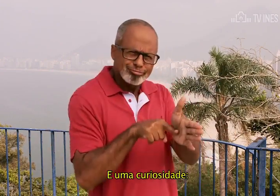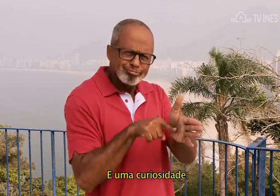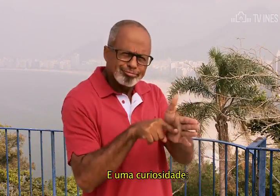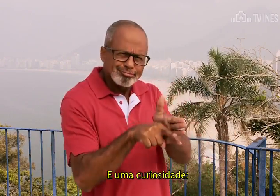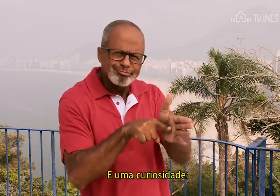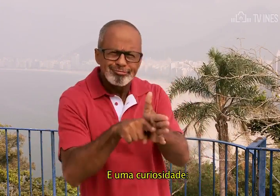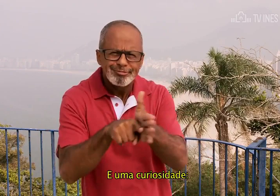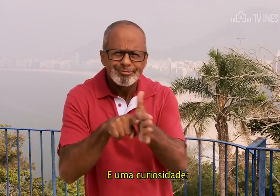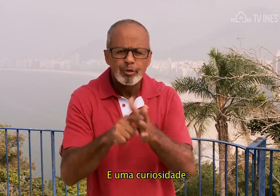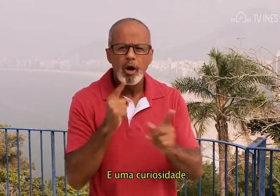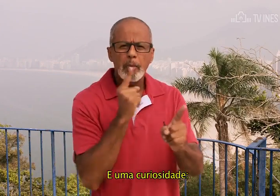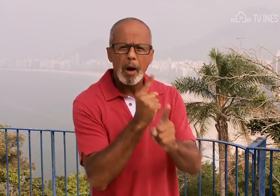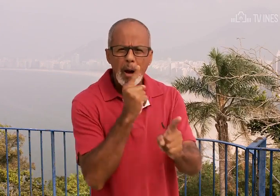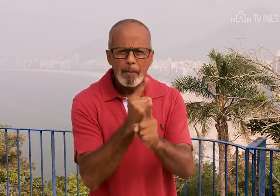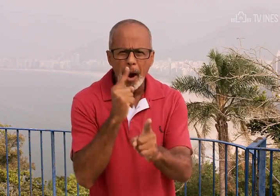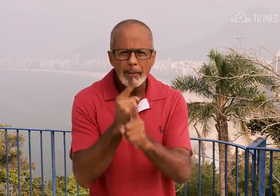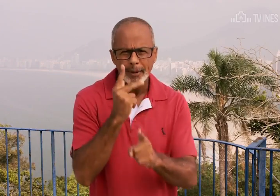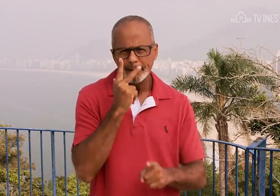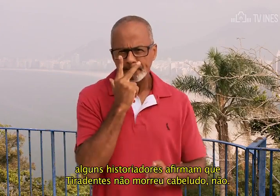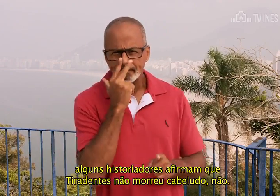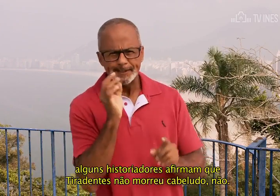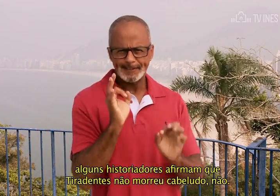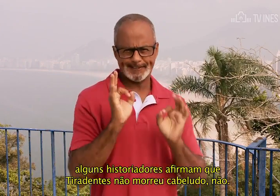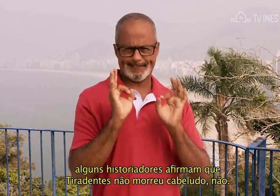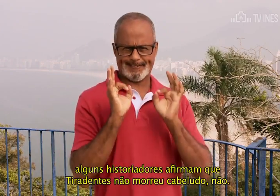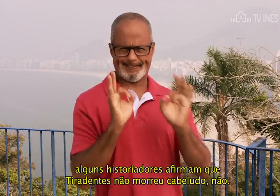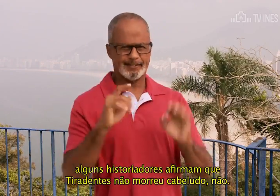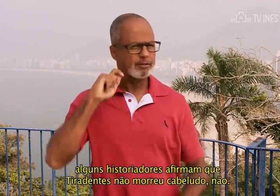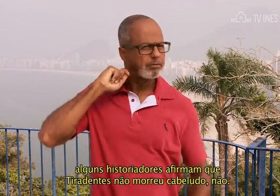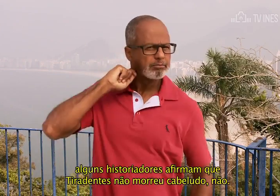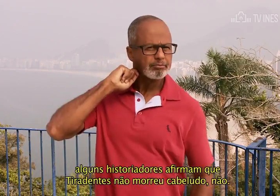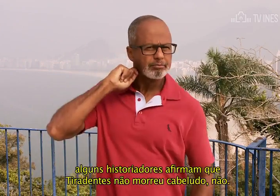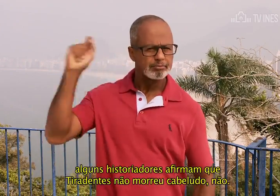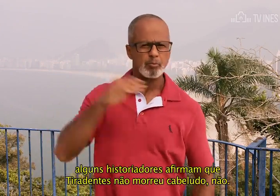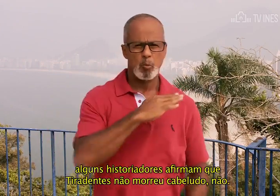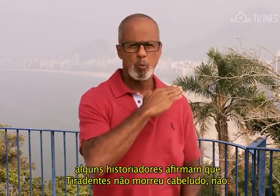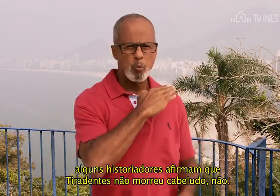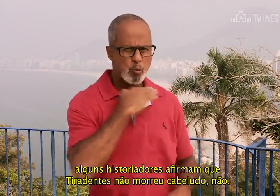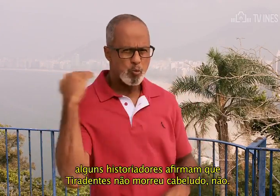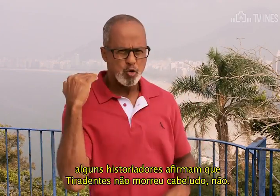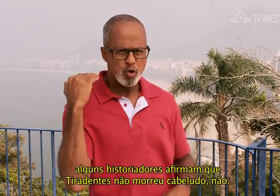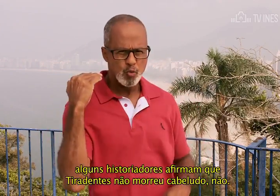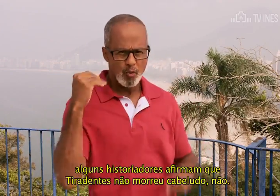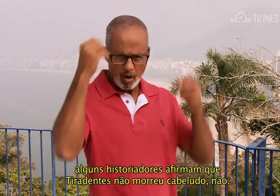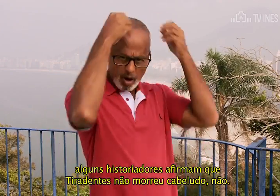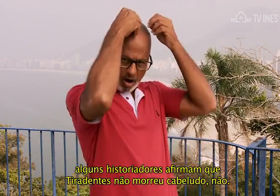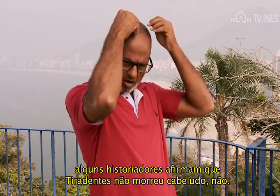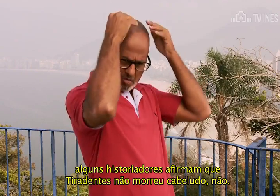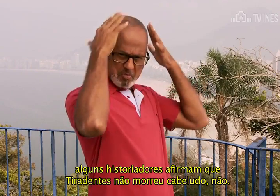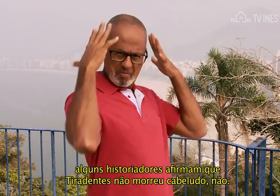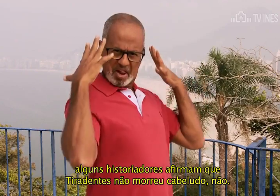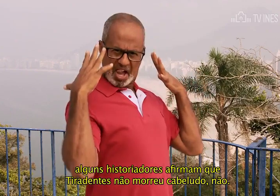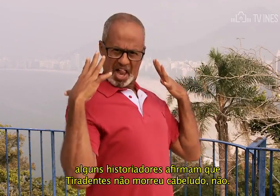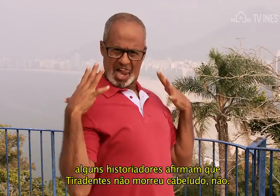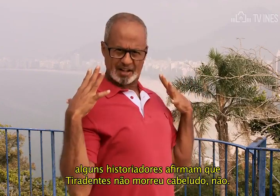E uma curiosidade: alguns historiadores afirmam que Tiradentes não morreu cabeludo,